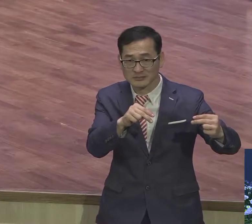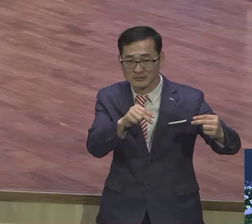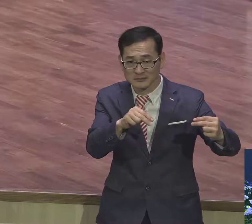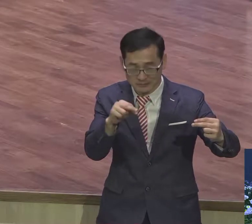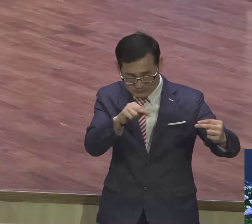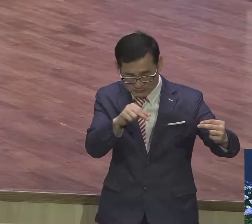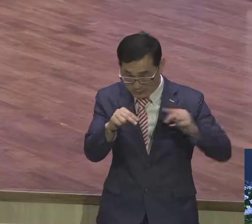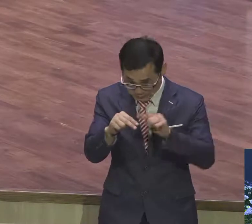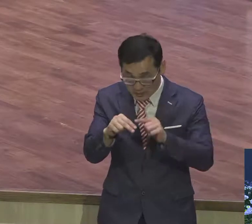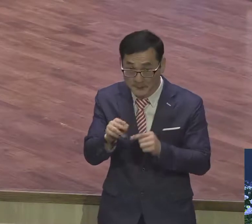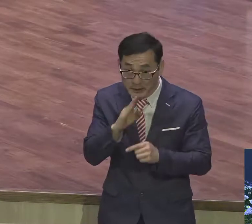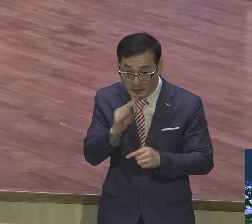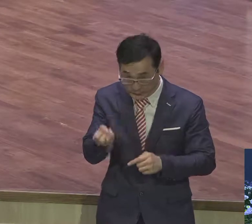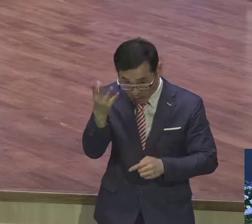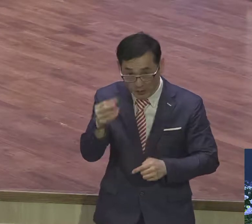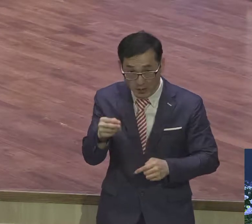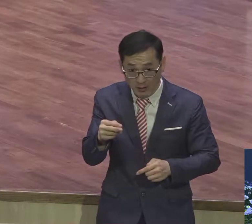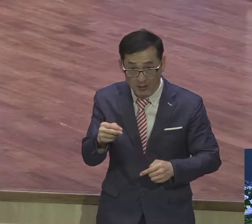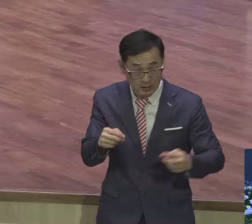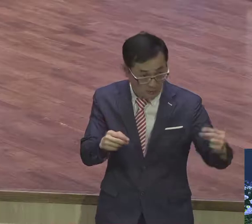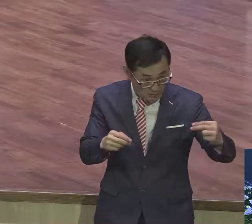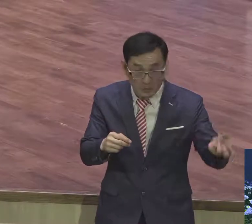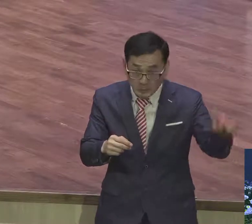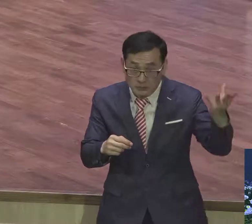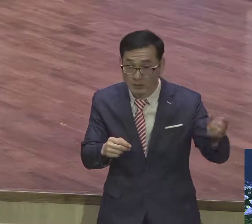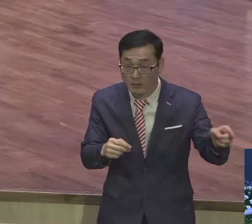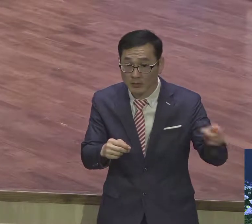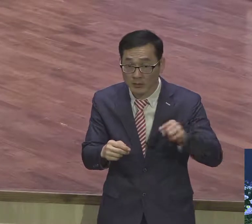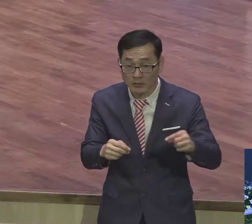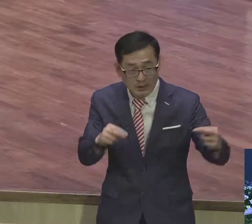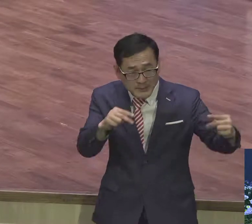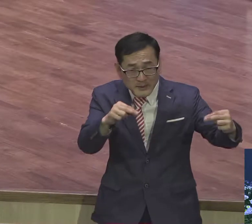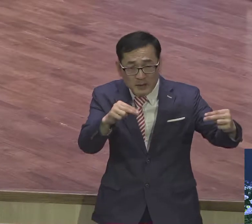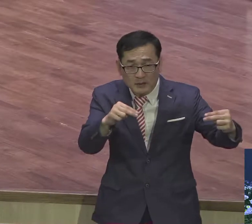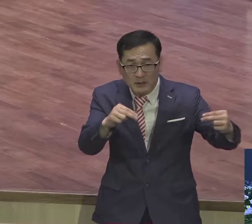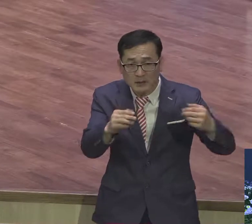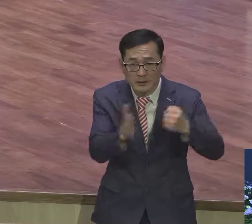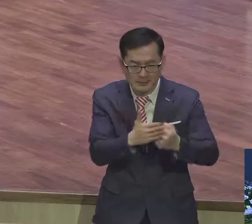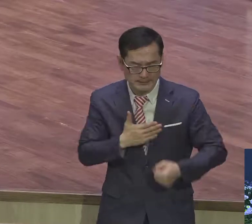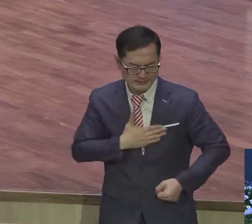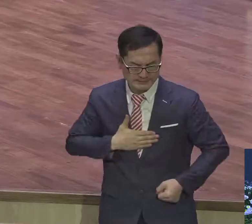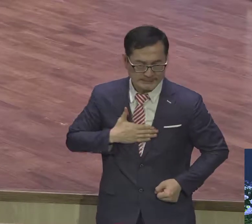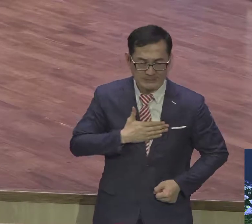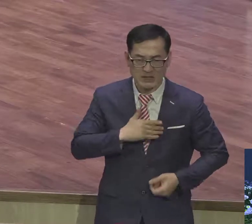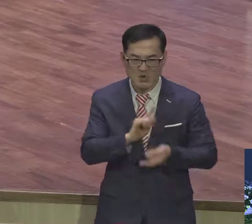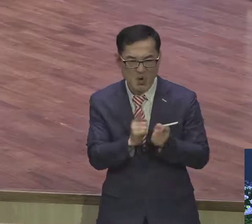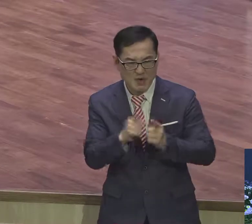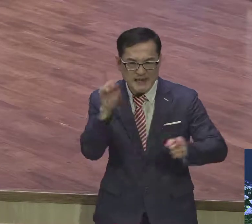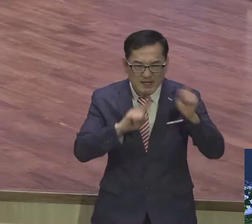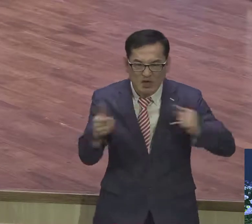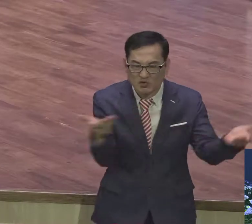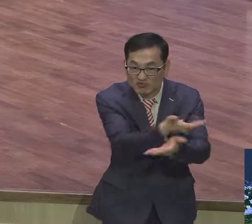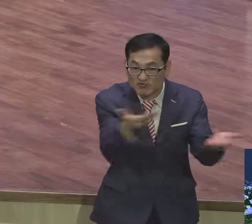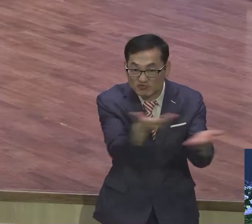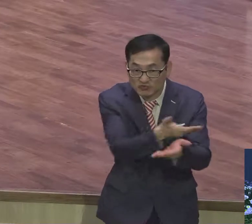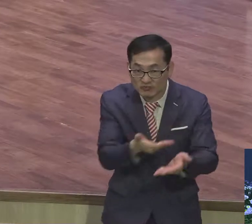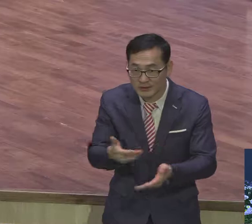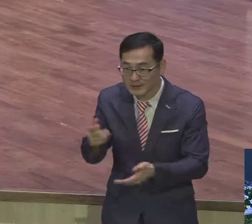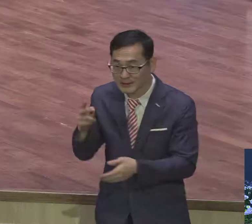맞아요 비판이 뭐 틀린 거 아니에요 맞아요 맞는데 그 비판 그거를 사단은 도구로 이용한다는 거예요